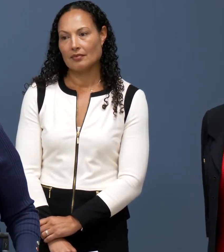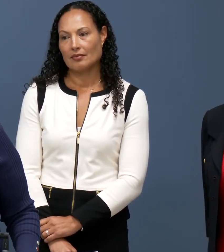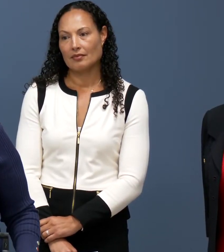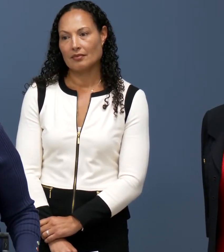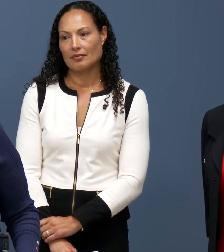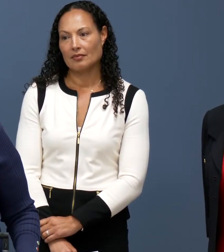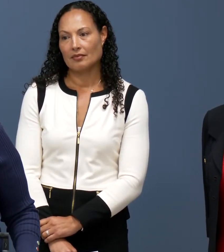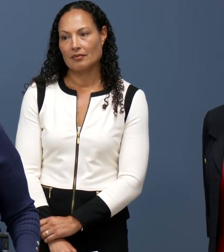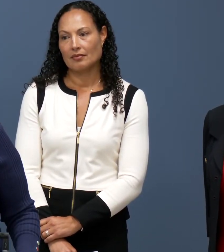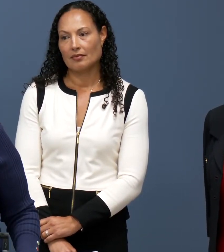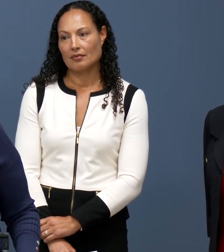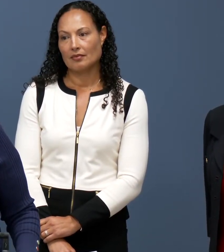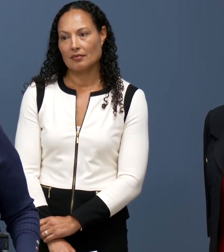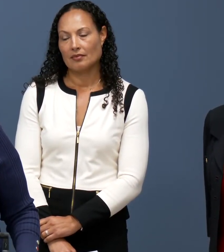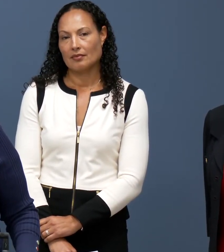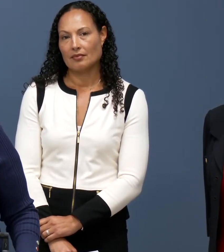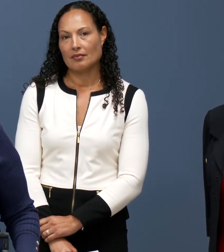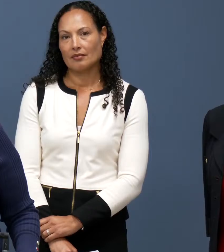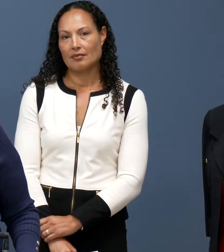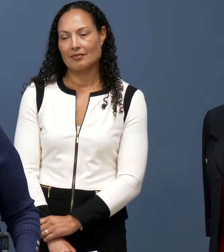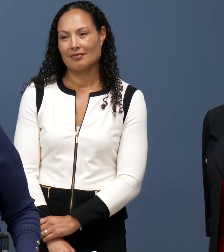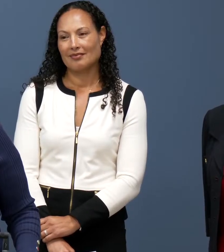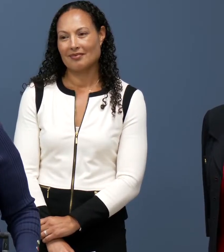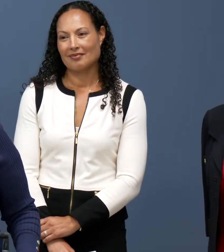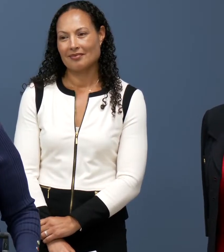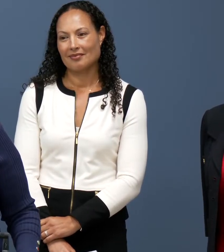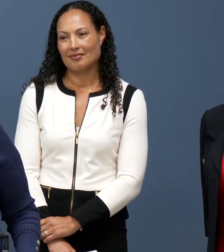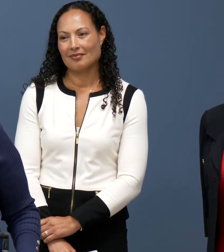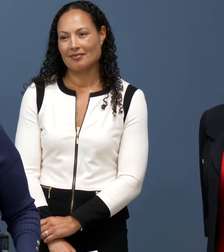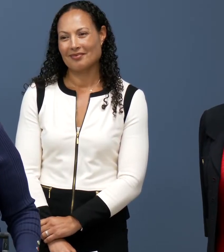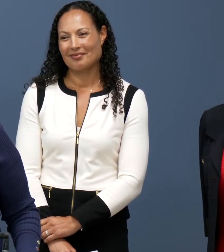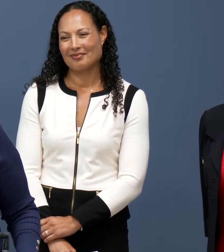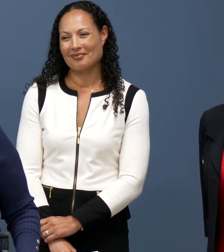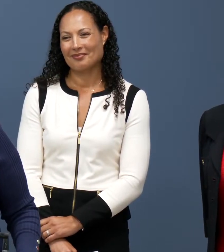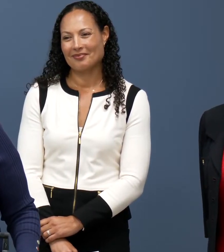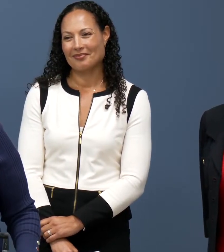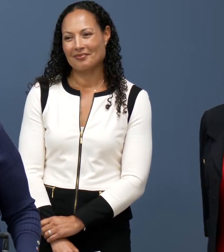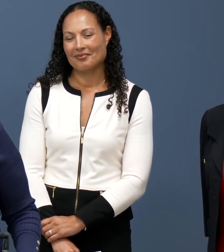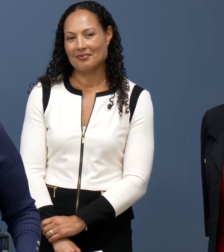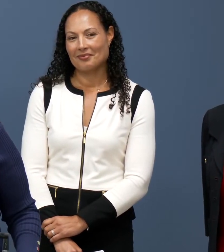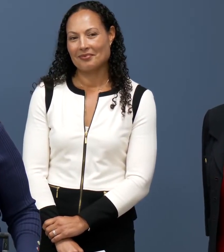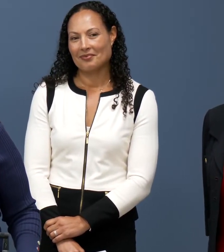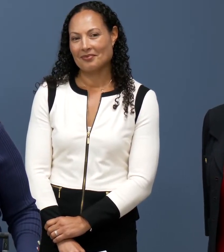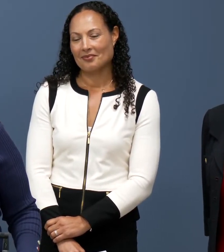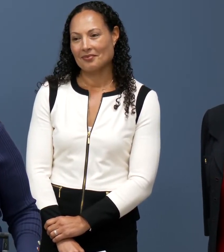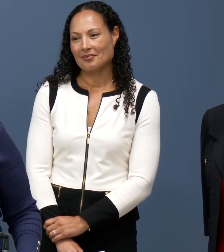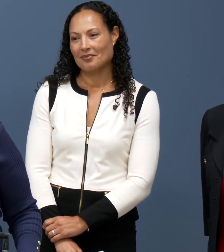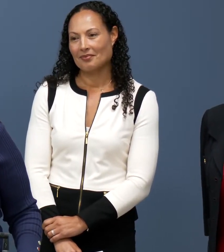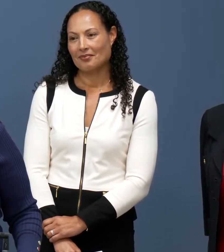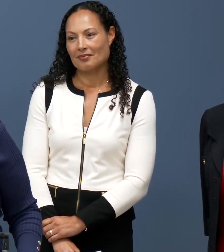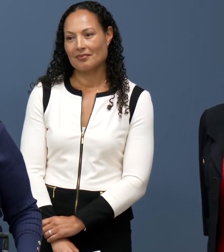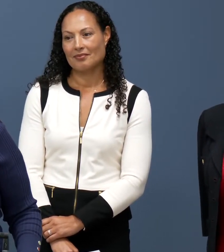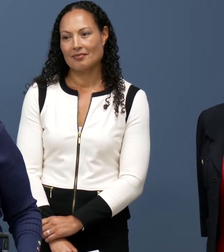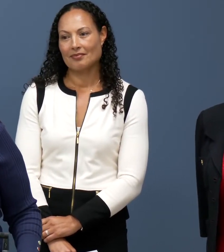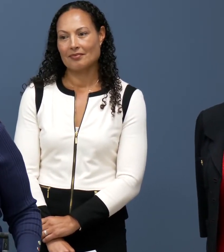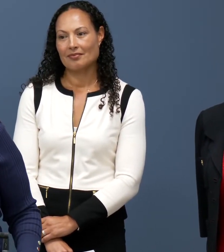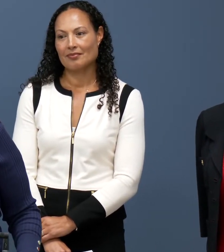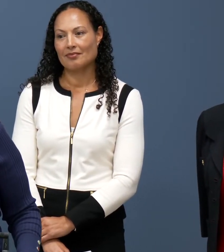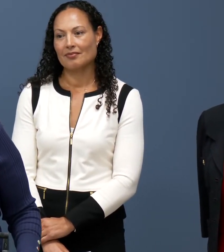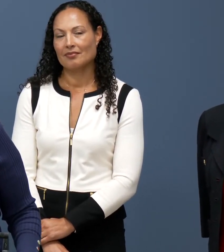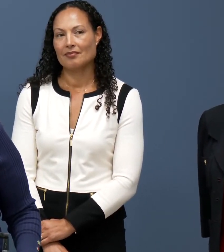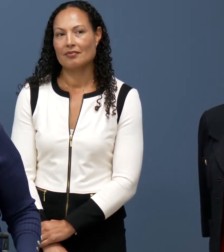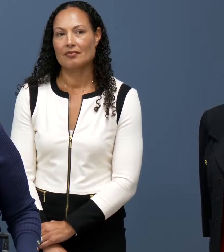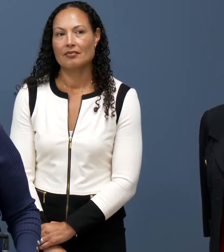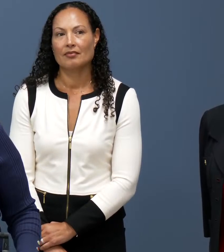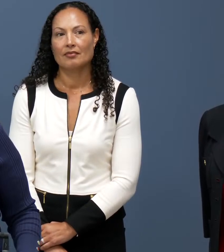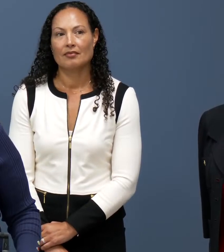no tienen un lugar bajo techo donde dormir esta noche. En el último año se ha hecho un gran trabajo, pero aún